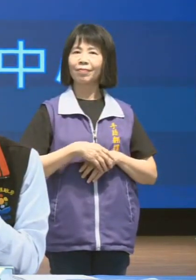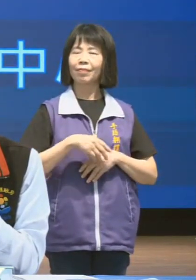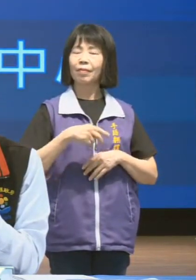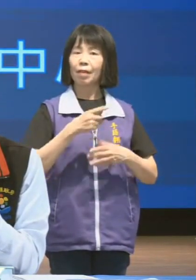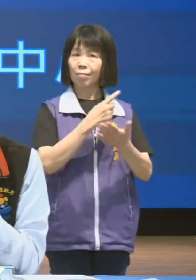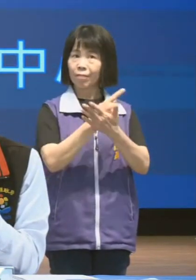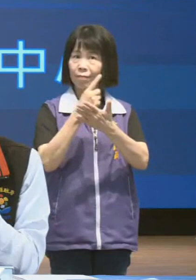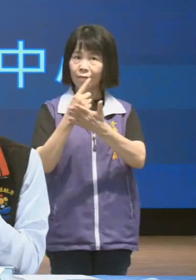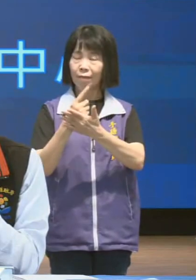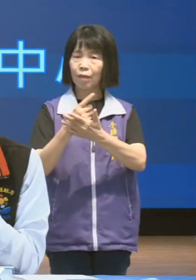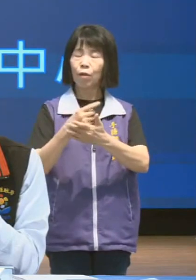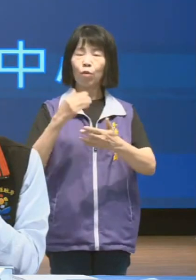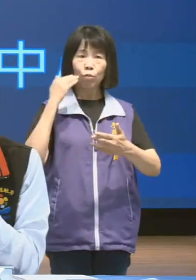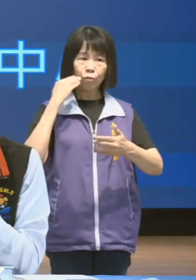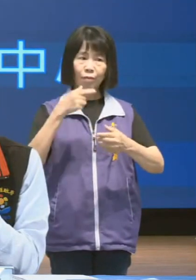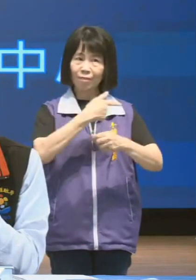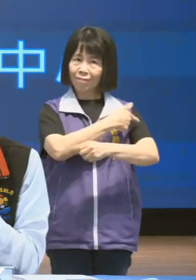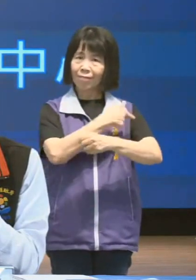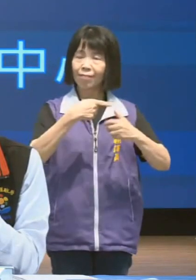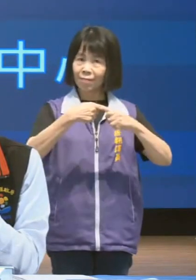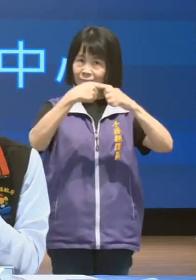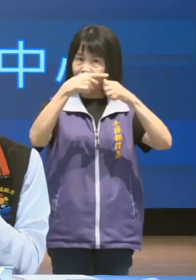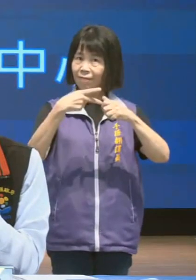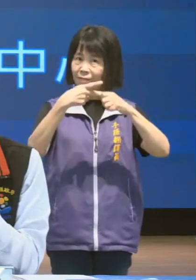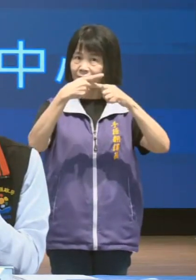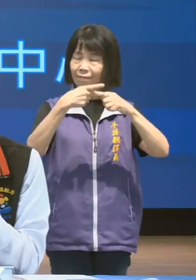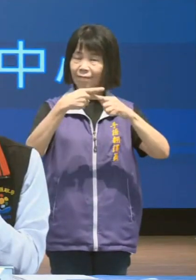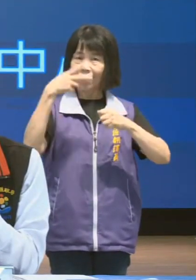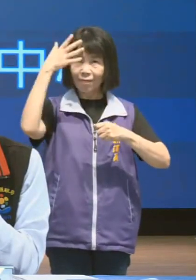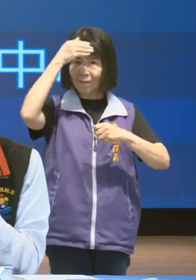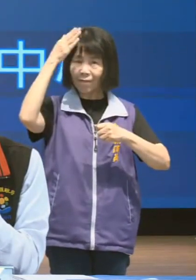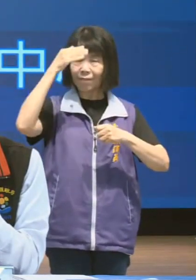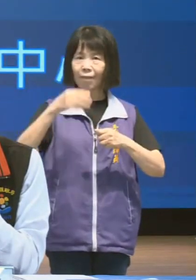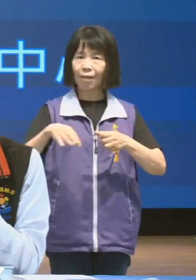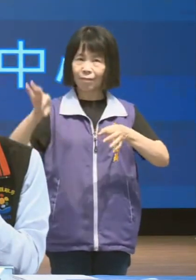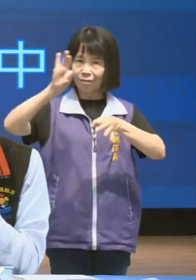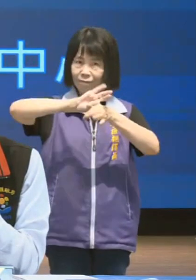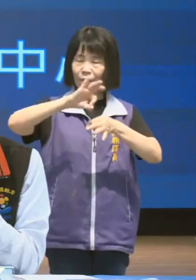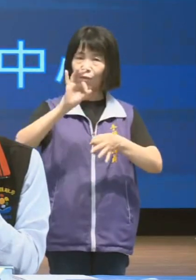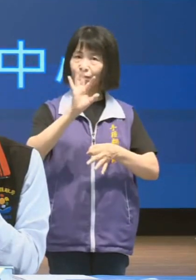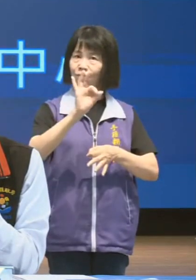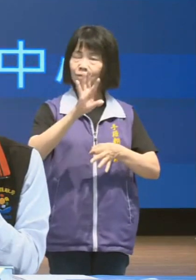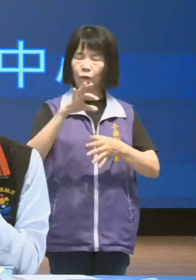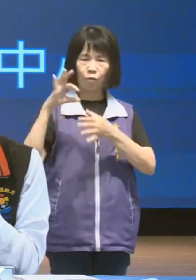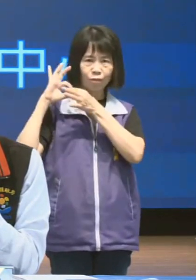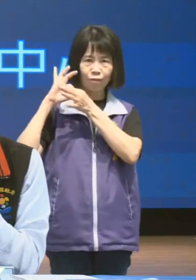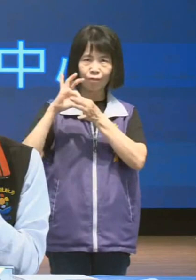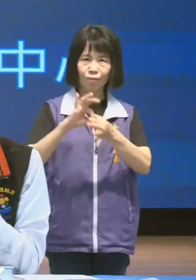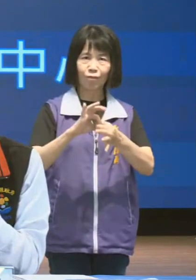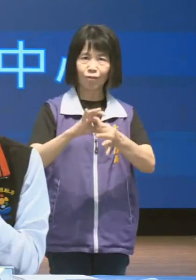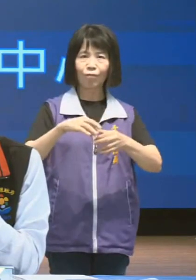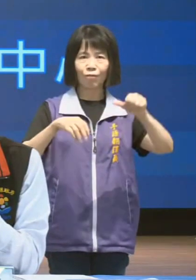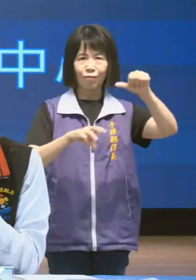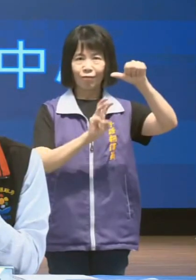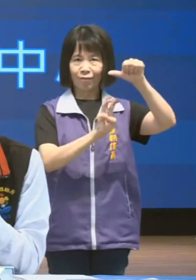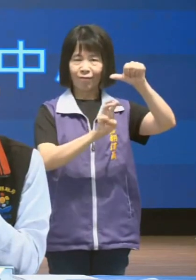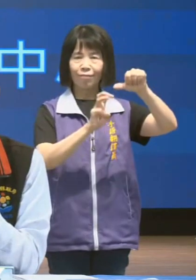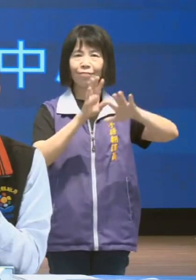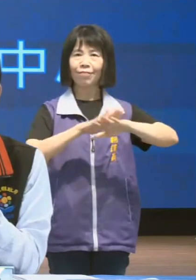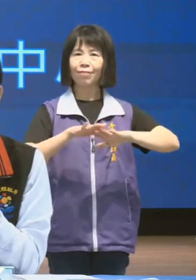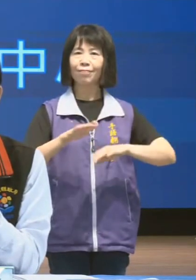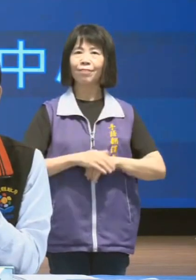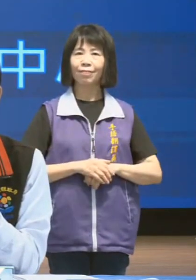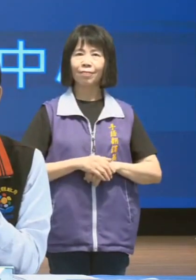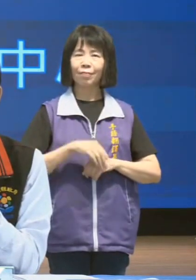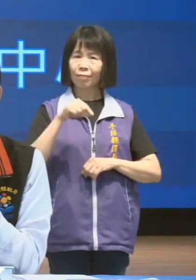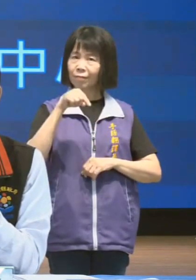县对于第一剂、第二剂的长者那加码的500元会持续到5月31号。那在